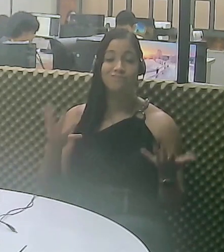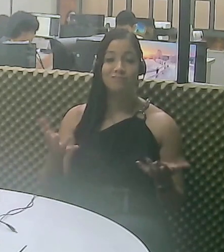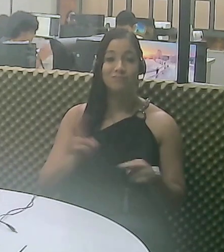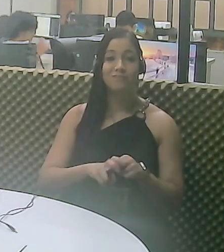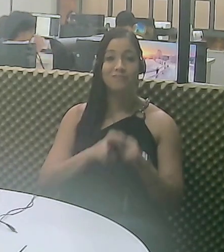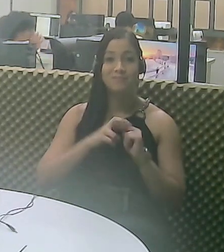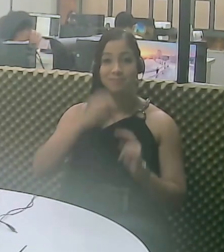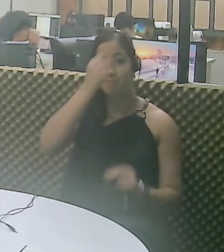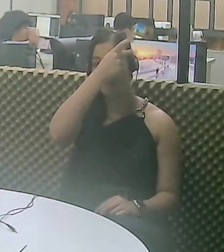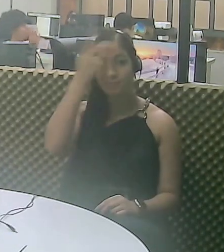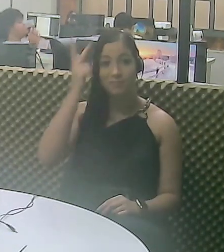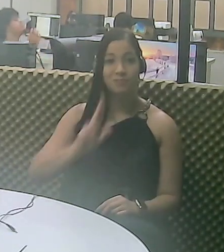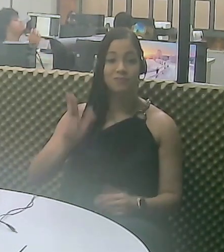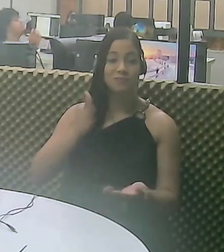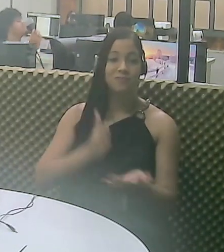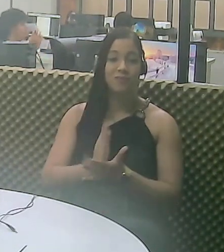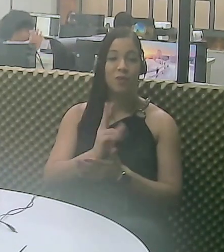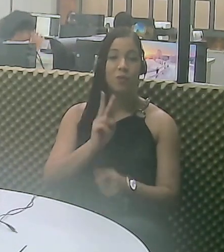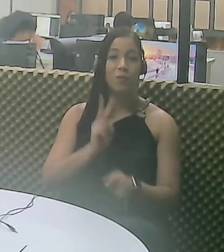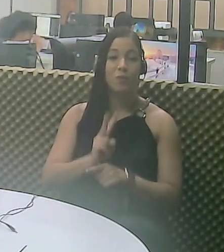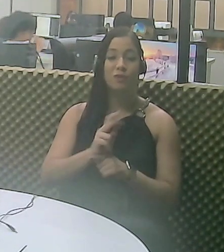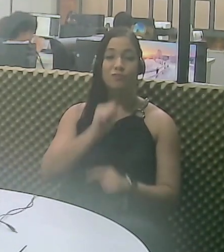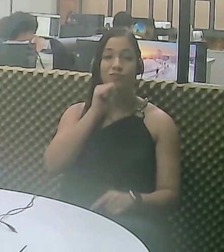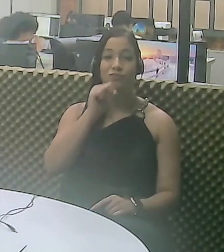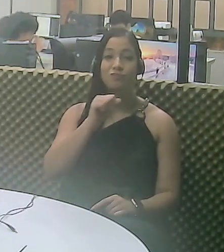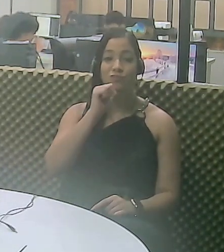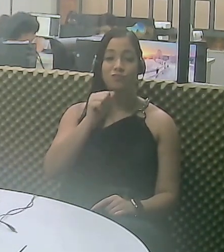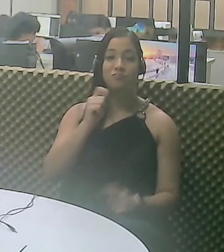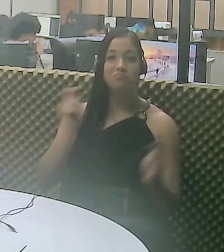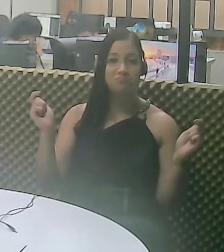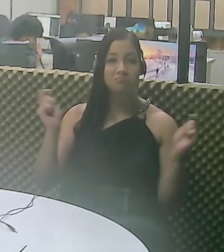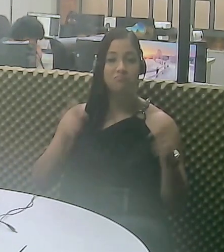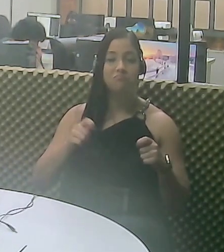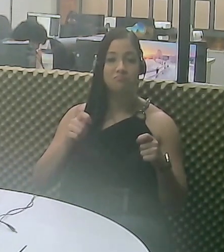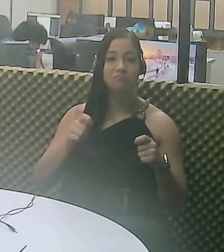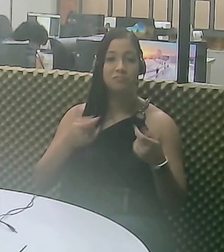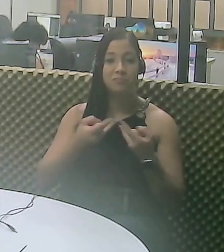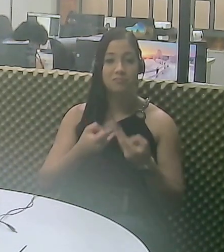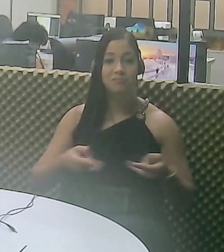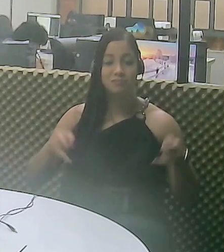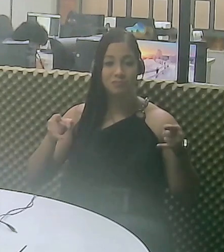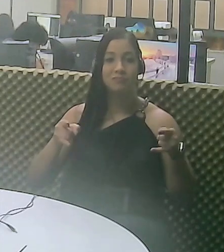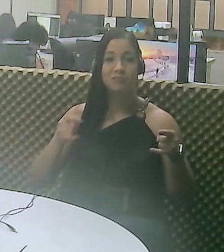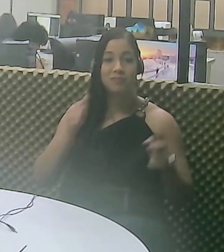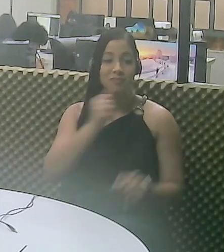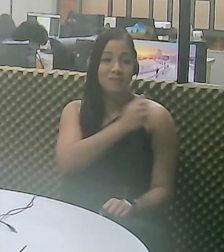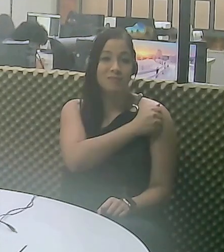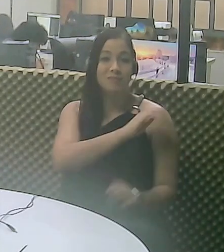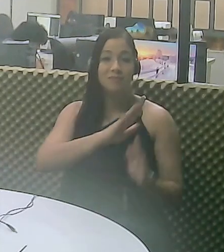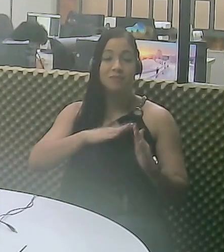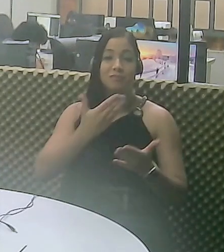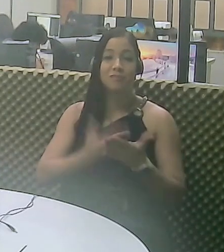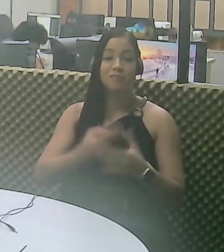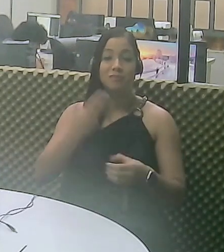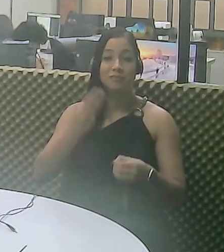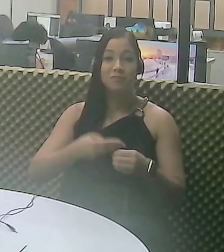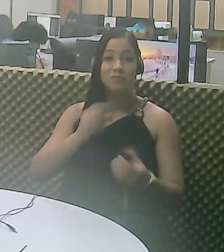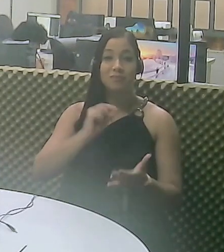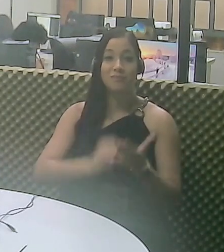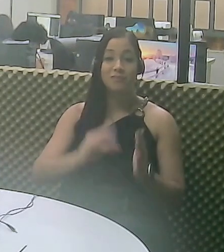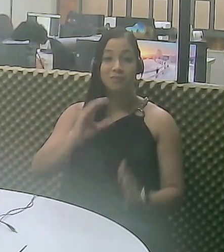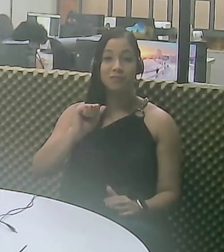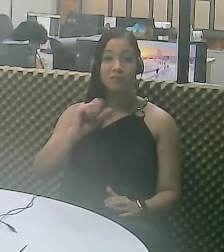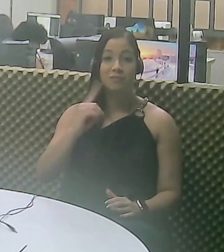Por isso, a Prefeitura lançou o programa Cuidado Íntimo. Ele garante acesso a absorventes para alunas da rede municipal inscritas